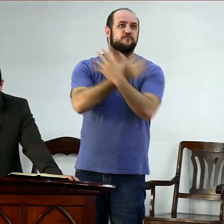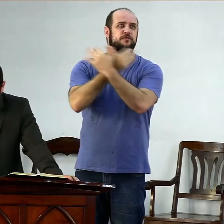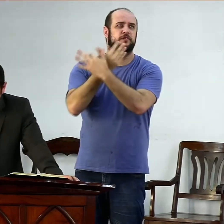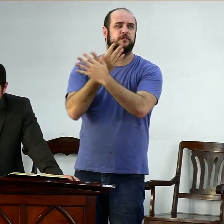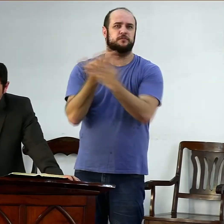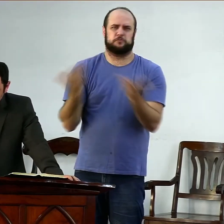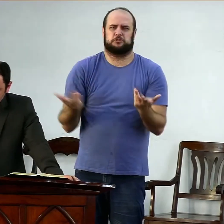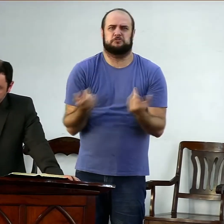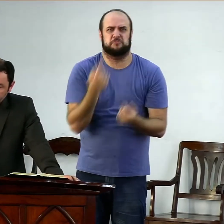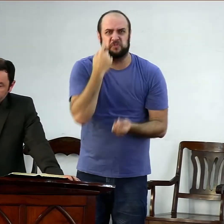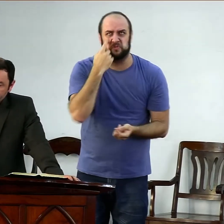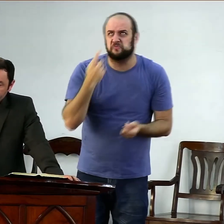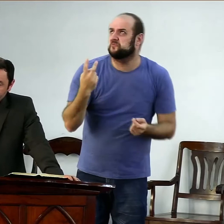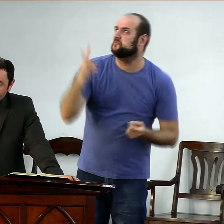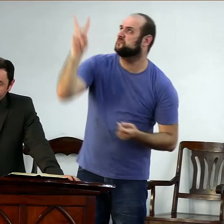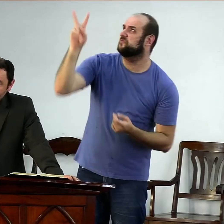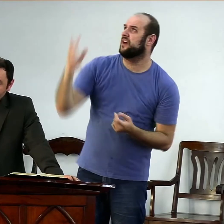pássaros?